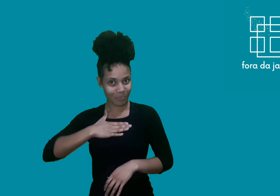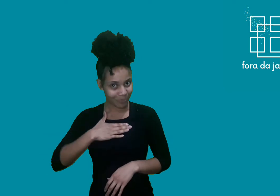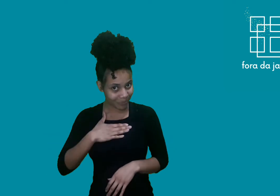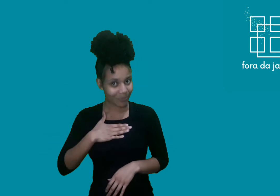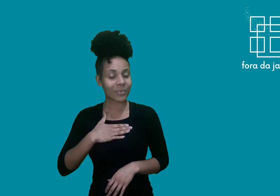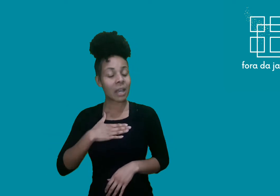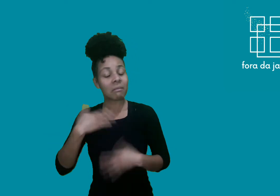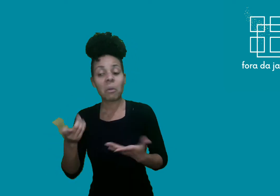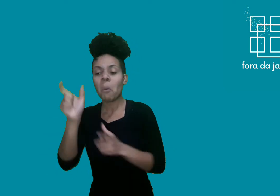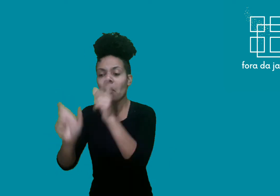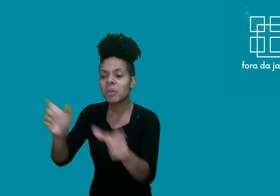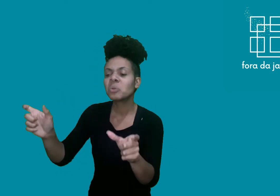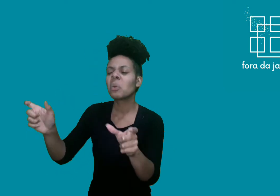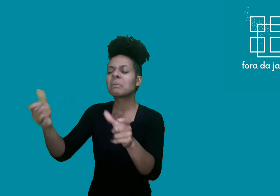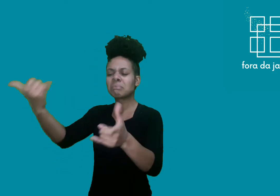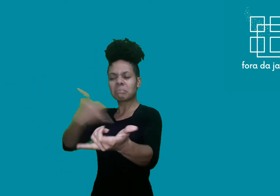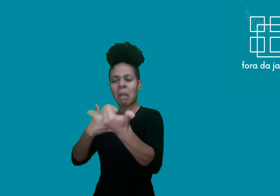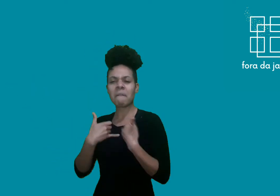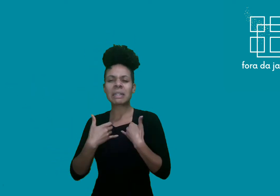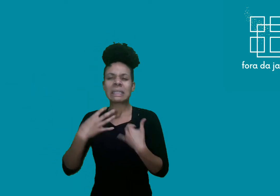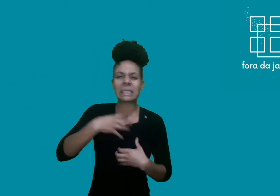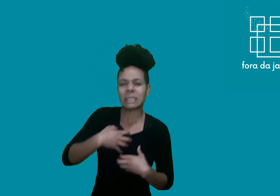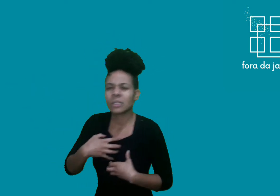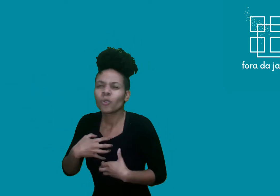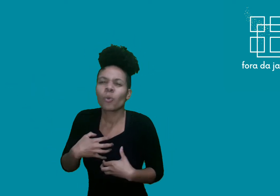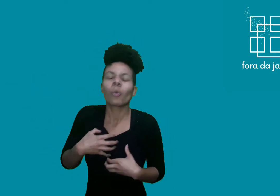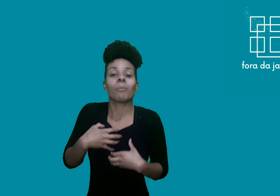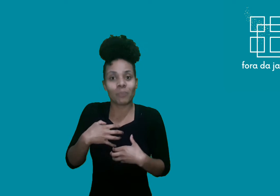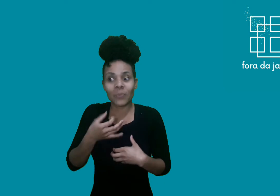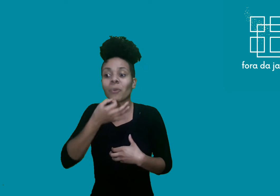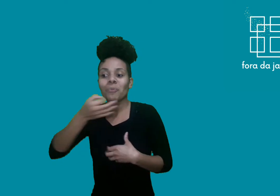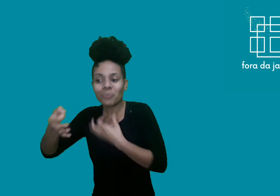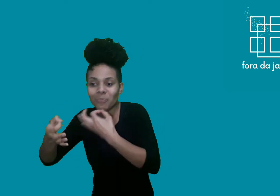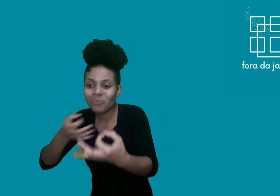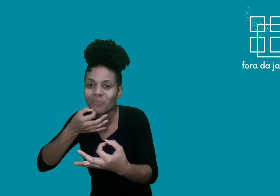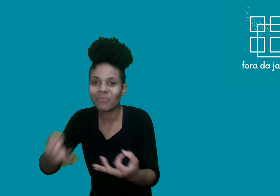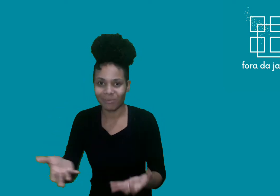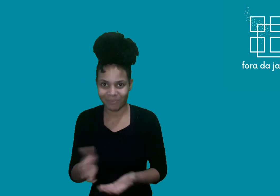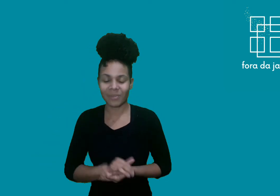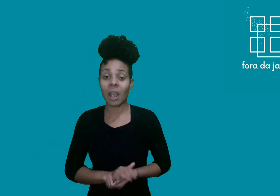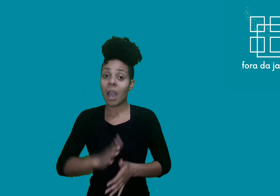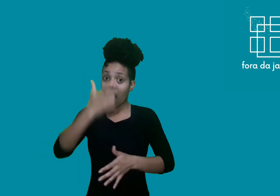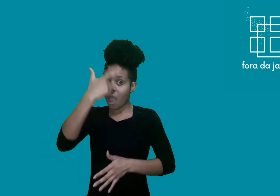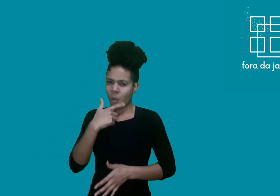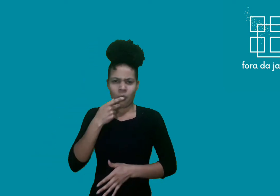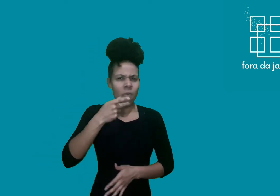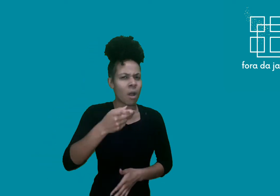antes até de começar a ter a ideia do podcast, né? E esse esquema me fez perceber o quanto a